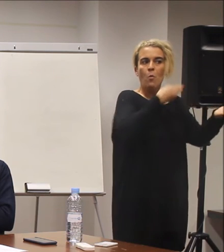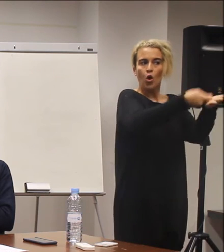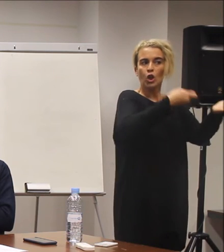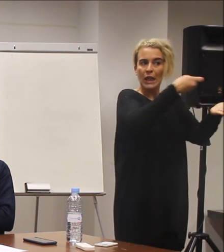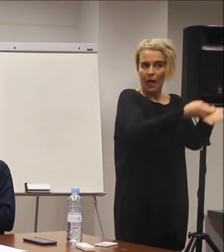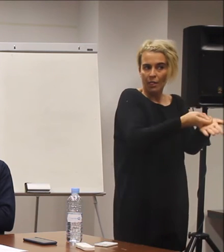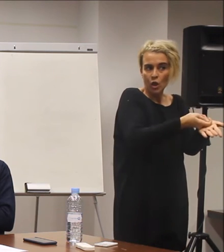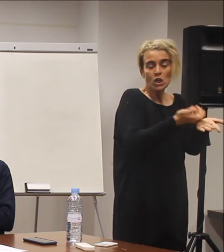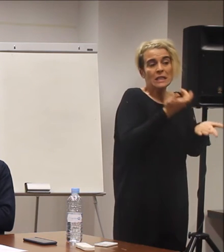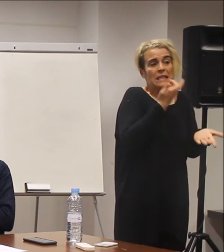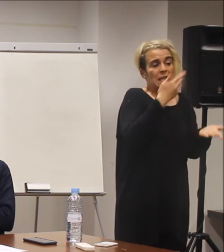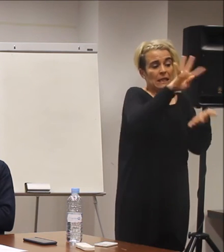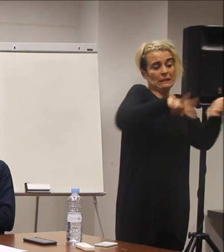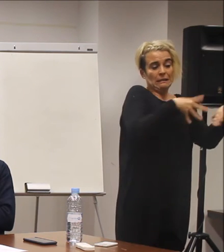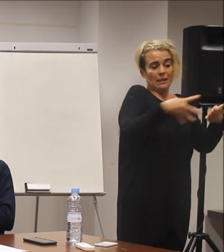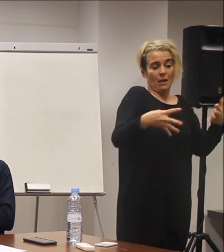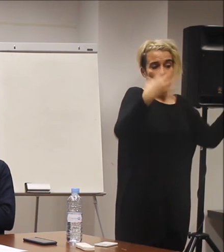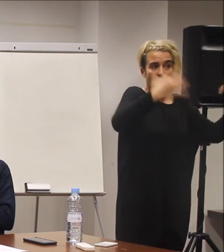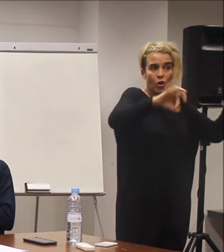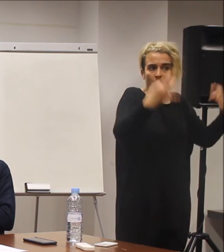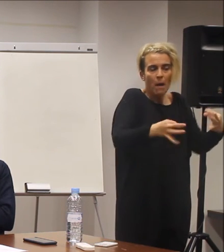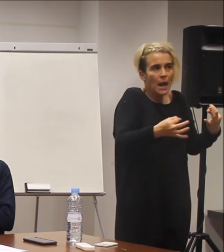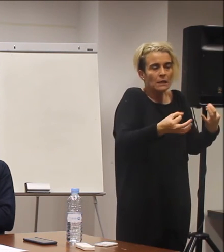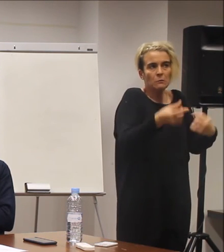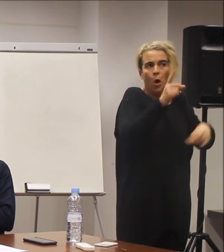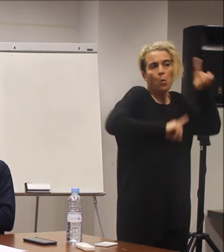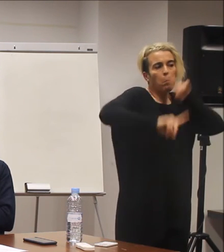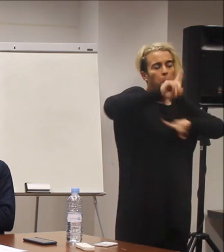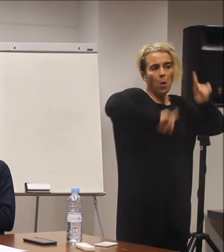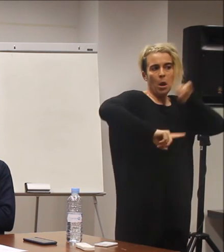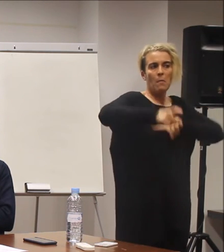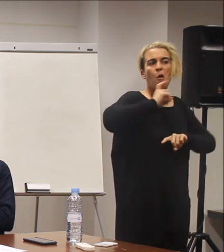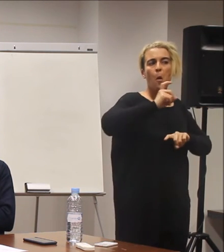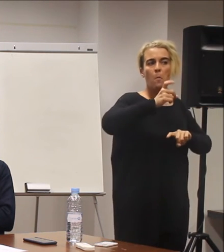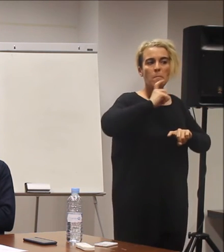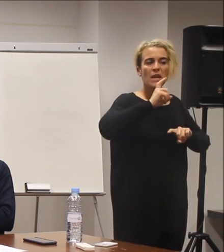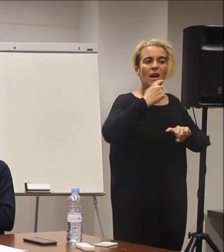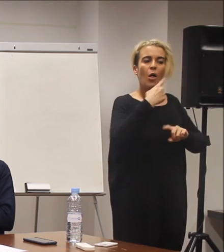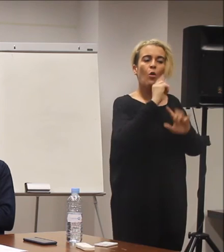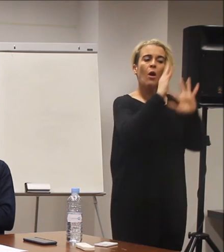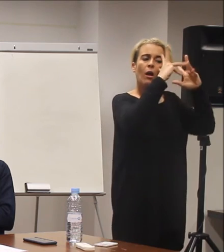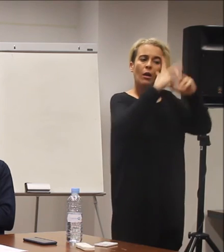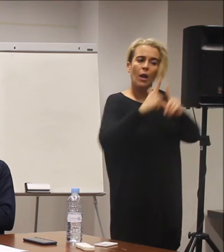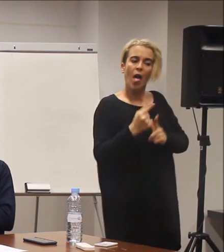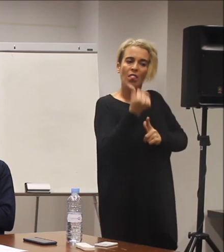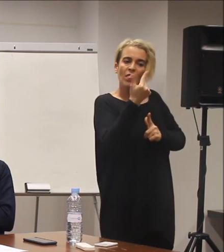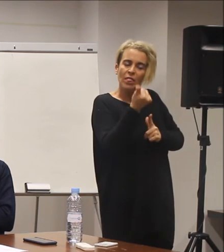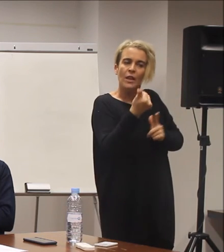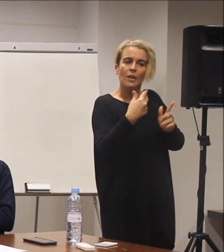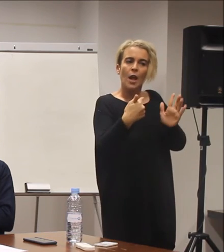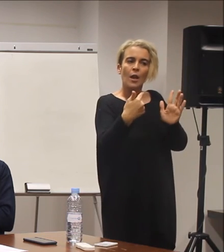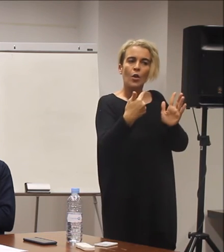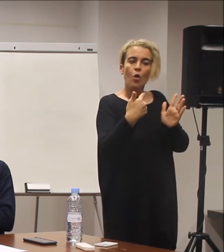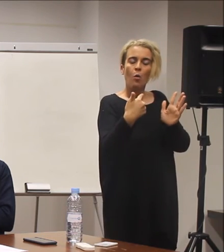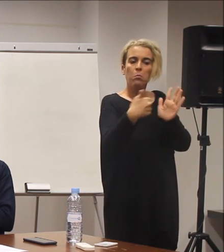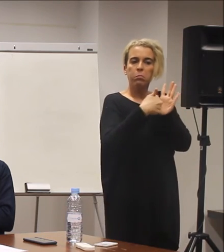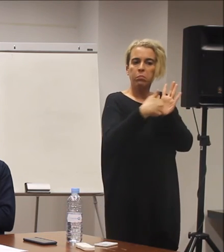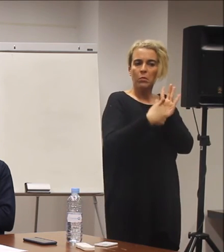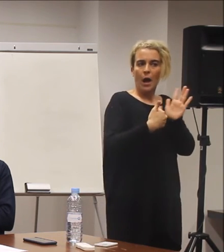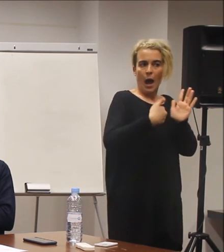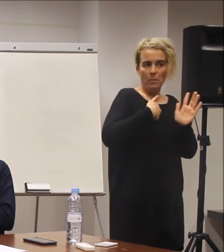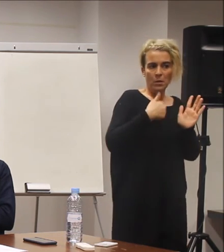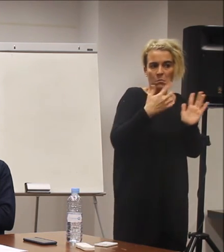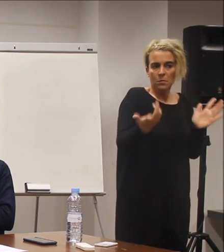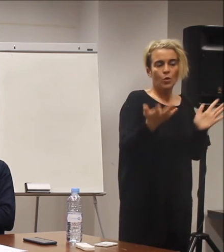tiene por qué haber mucha complicación a la de calcular la cantidad que os corresponde. Hay, de hecho, en internet os facilitan muchas tablas, pero la